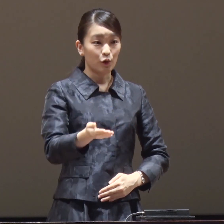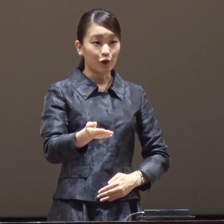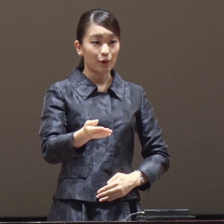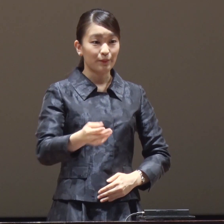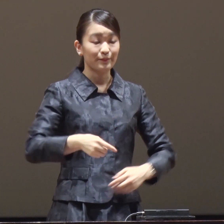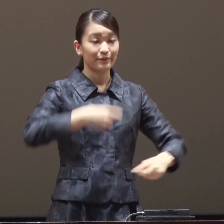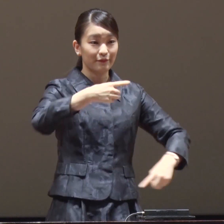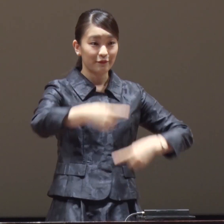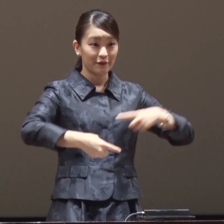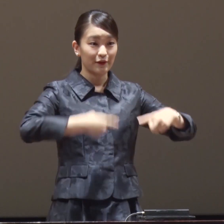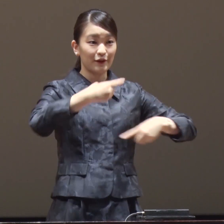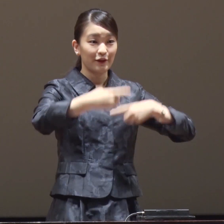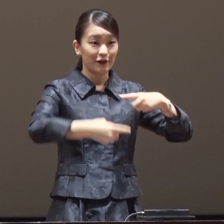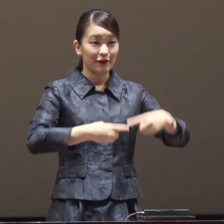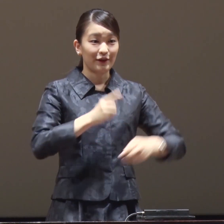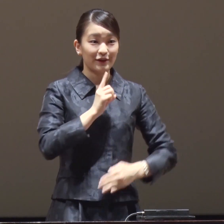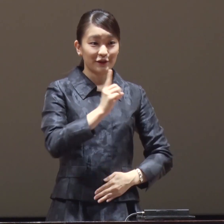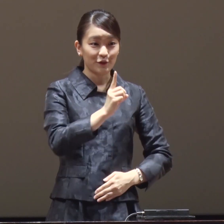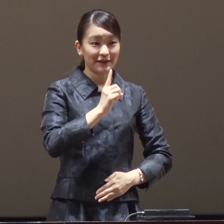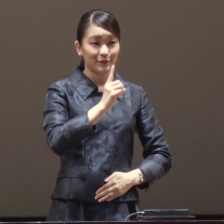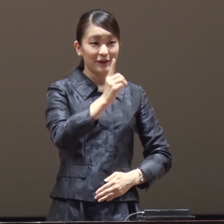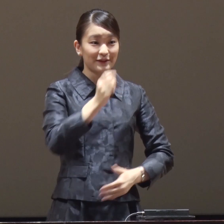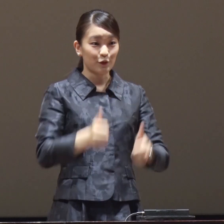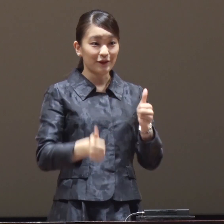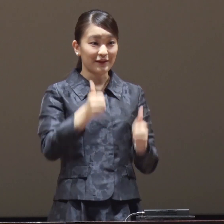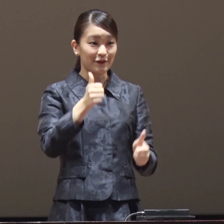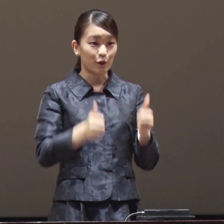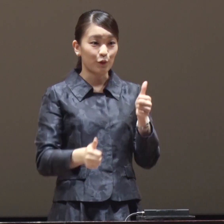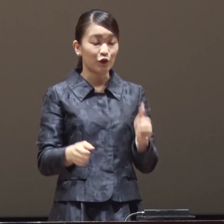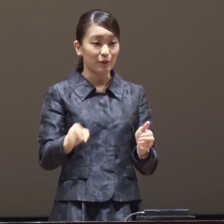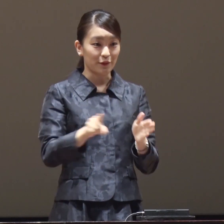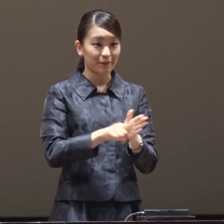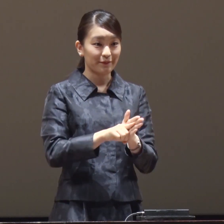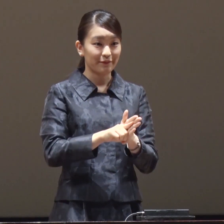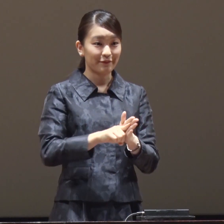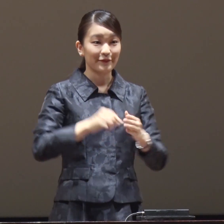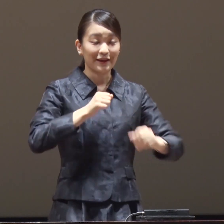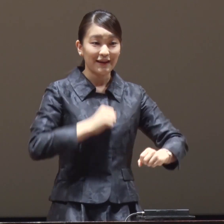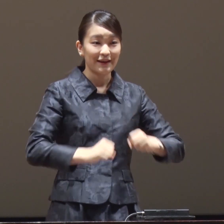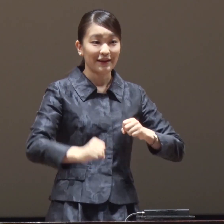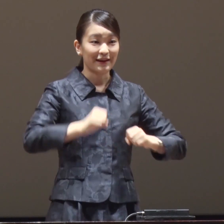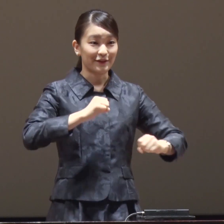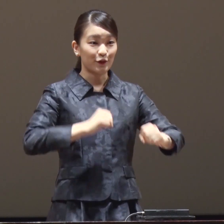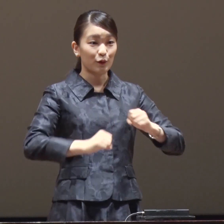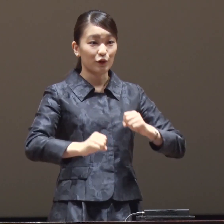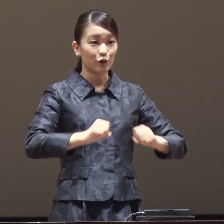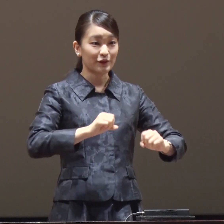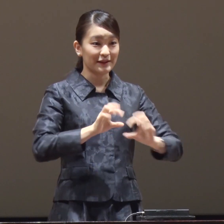この手話スピーチコンテストを含む活動を通して